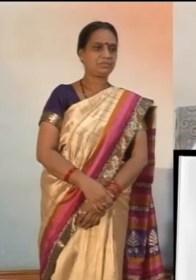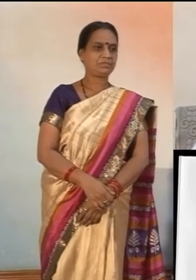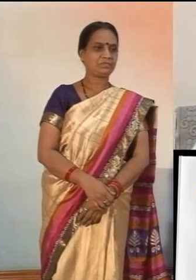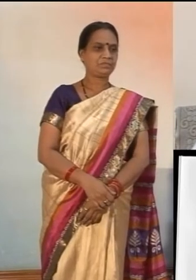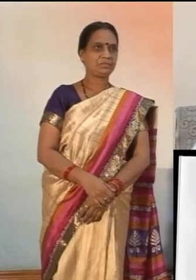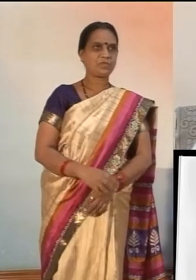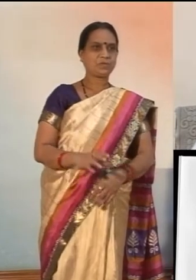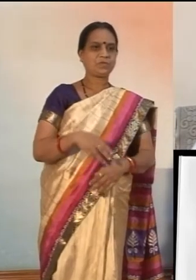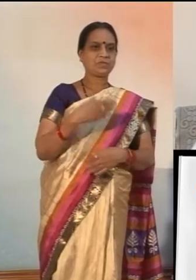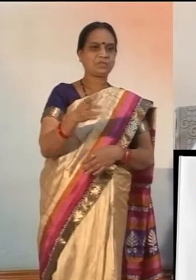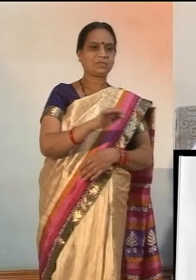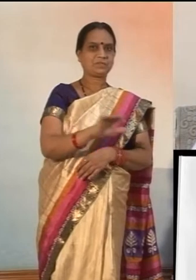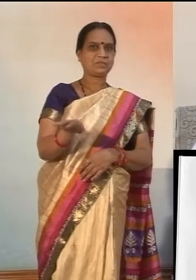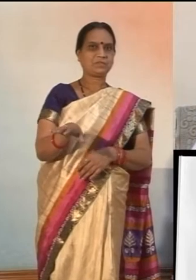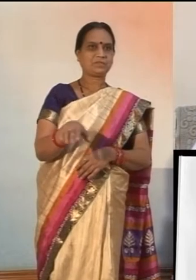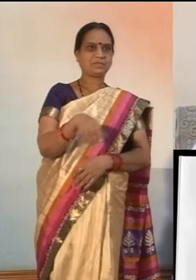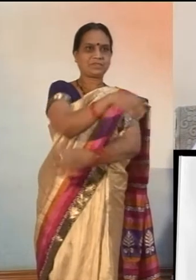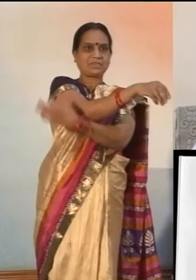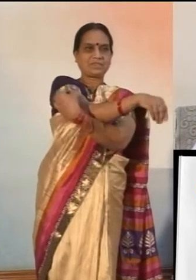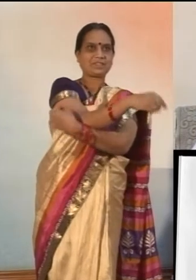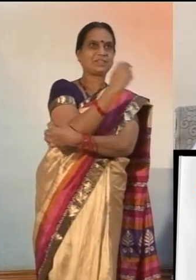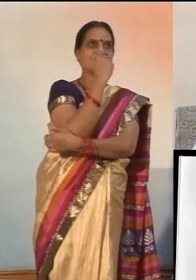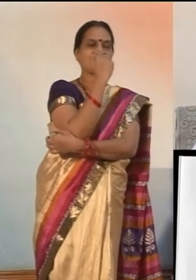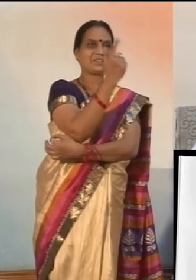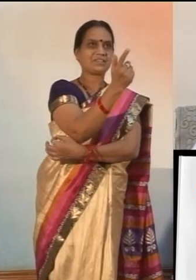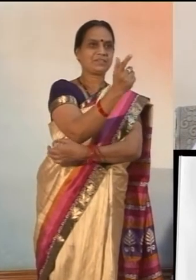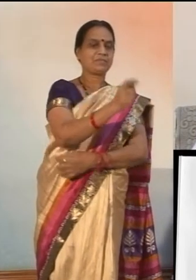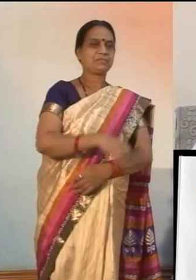उनकी इच्छा थी कि हम हाथी को देखें,